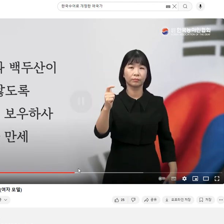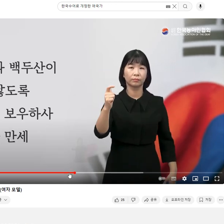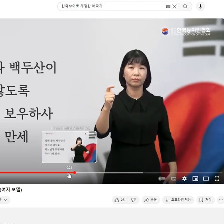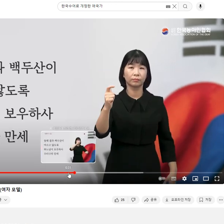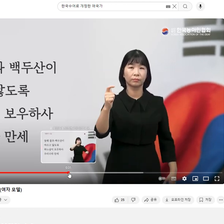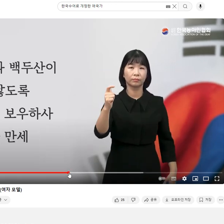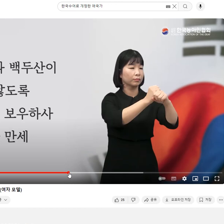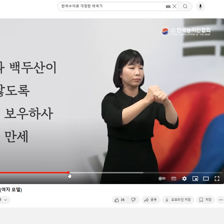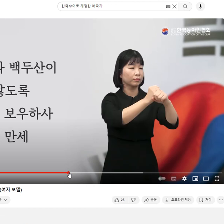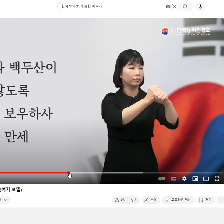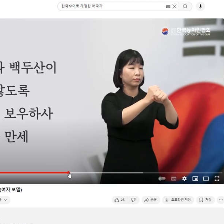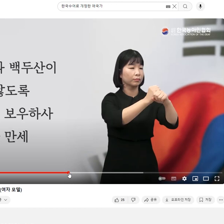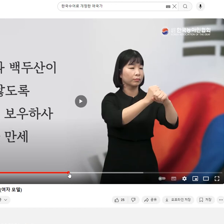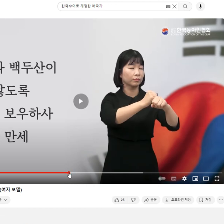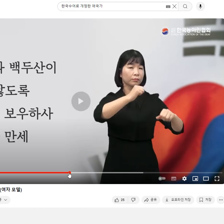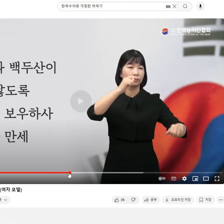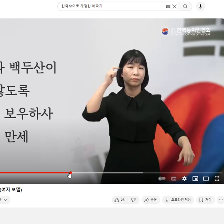안 나타나죠?